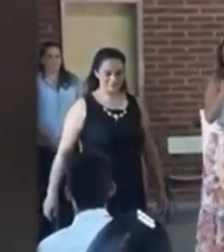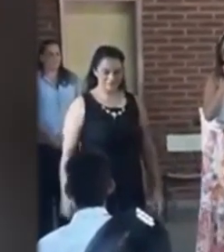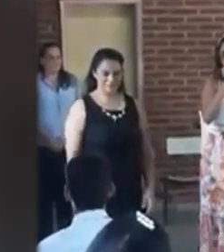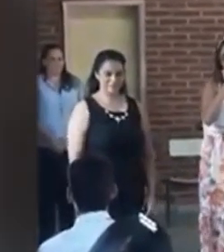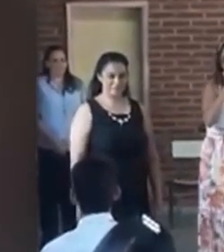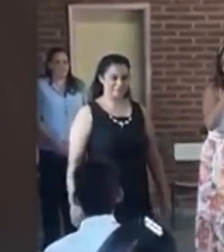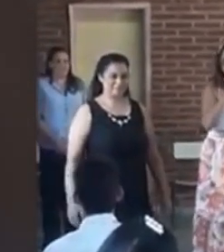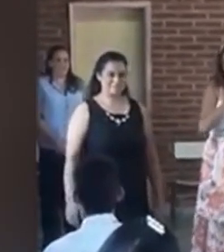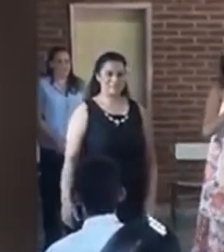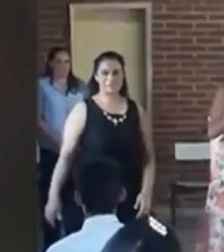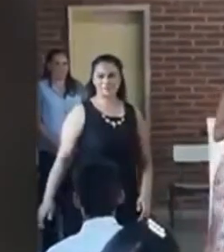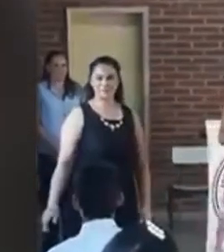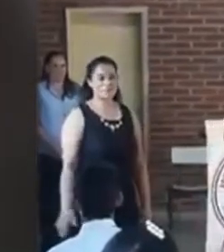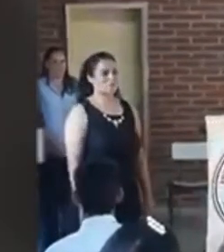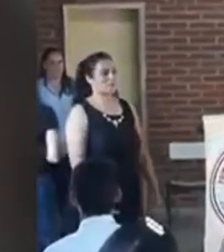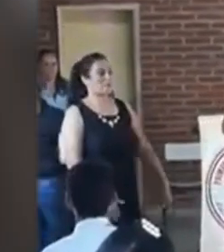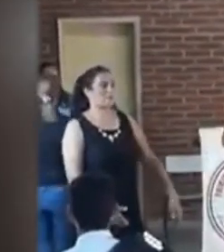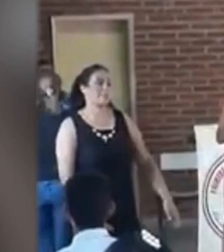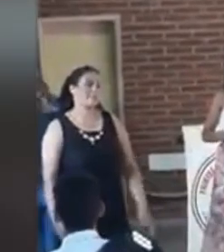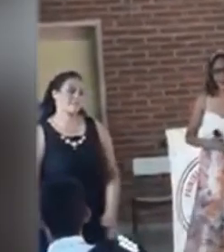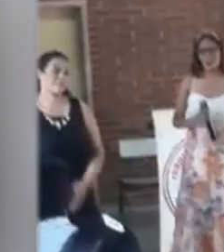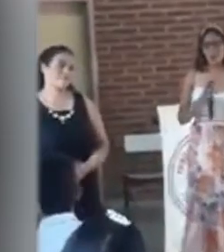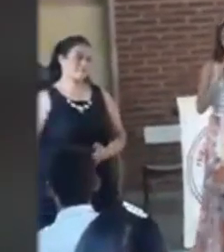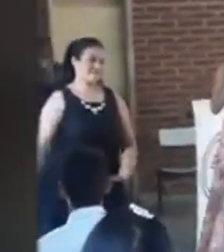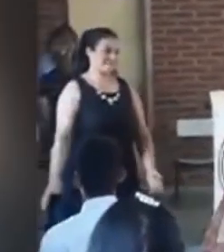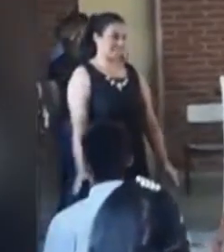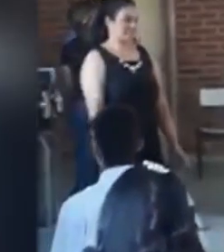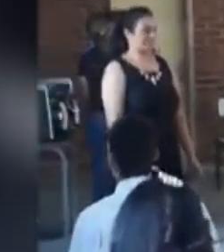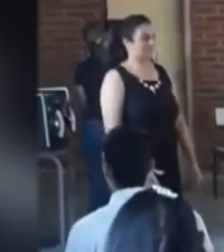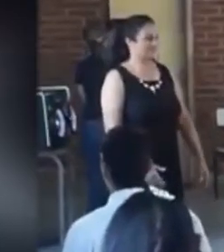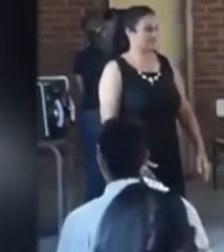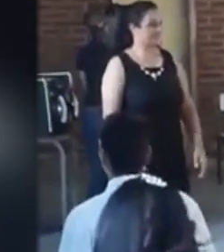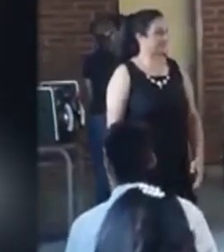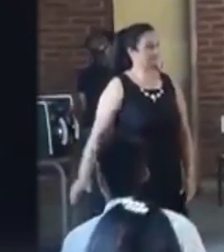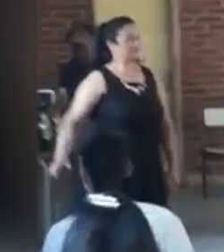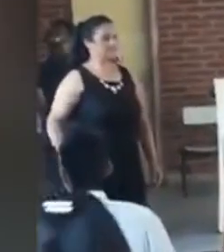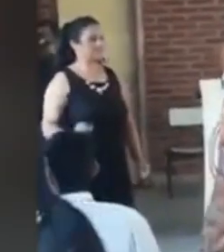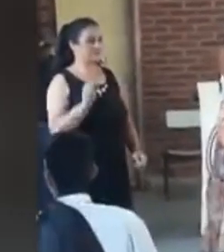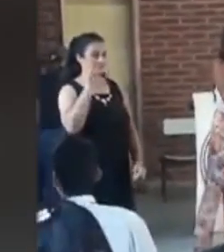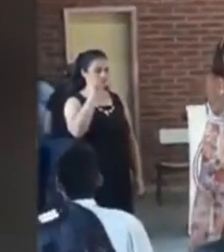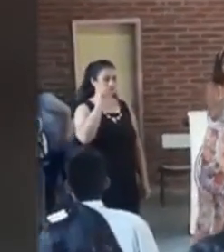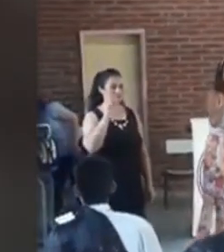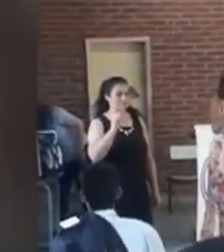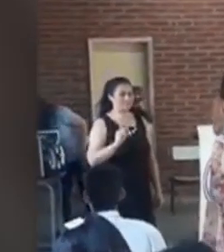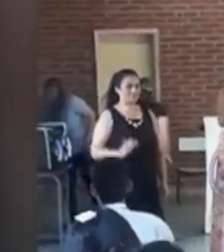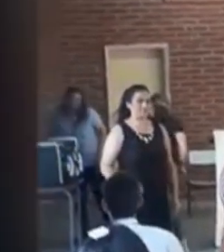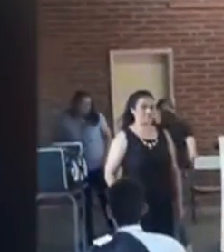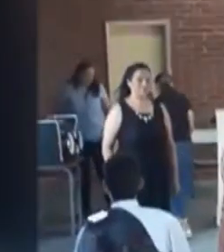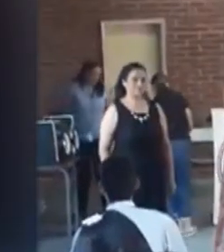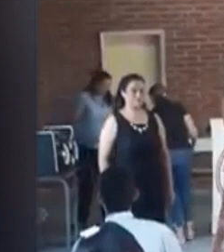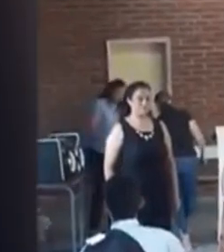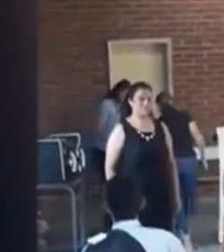países y ahí, por ejemplo, está el intérprete internacional que va diciendo con las señas internacionales,